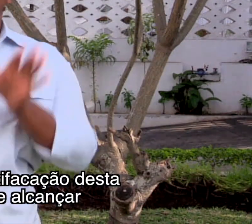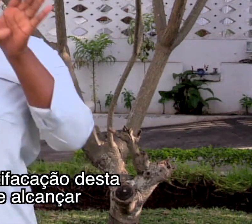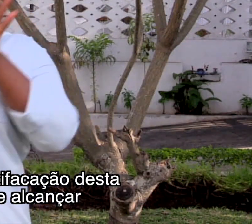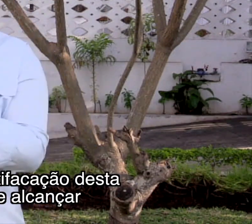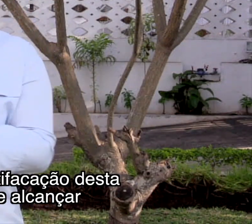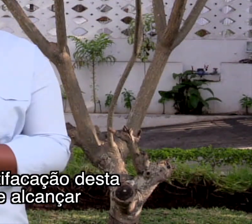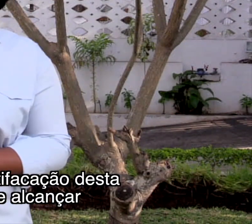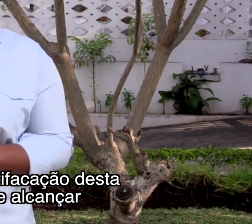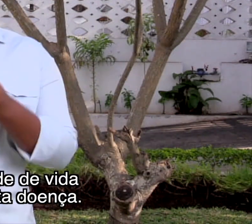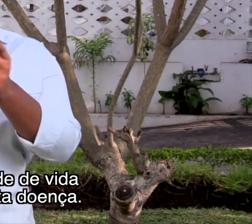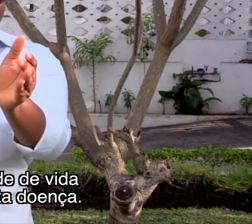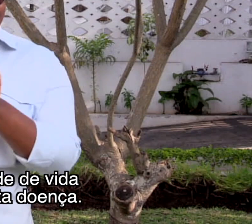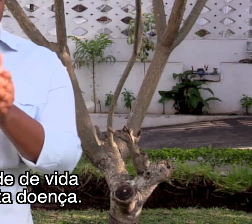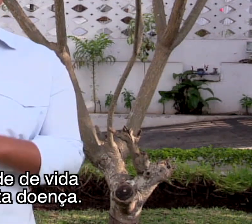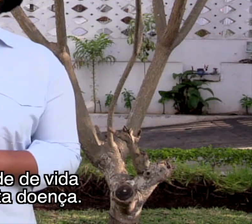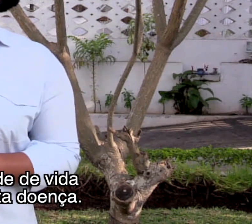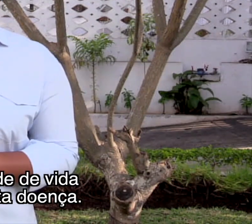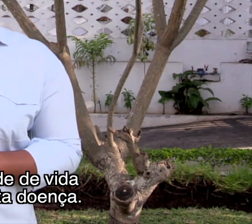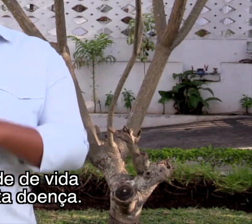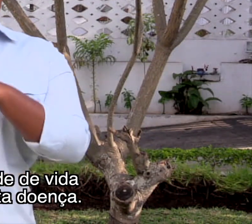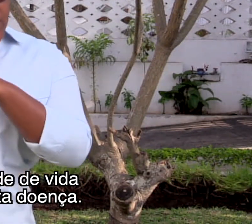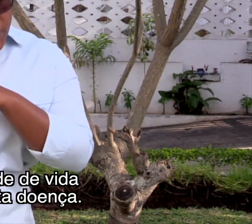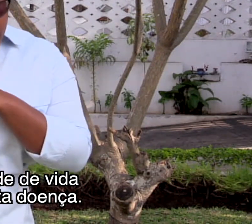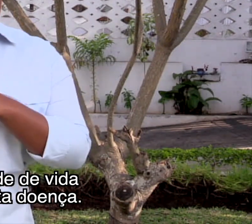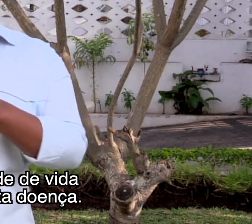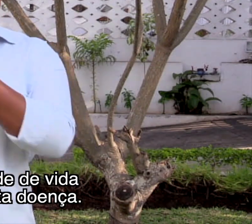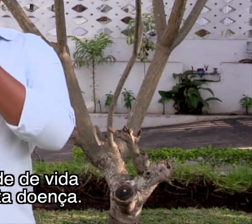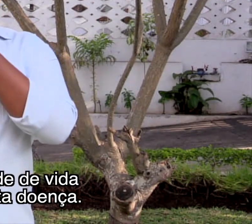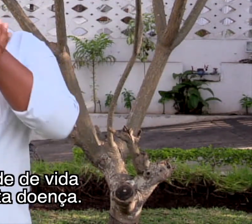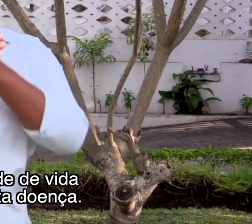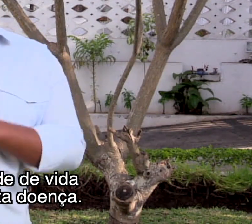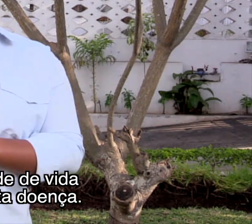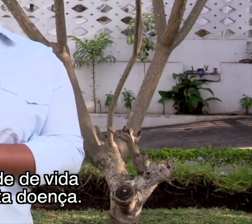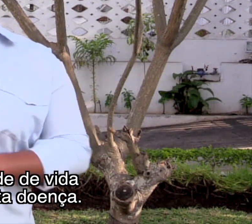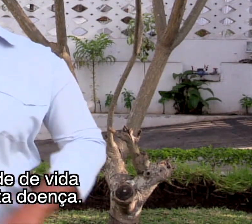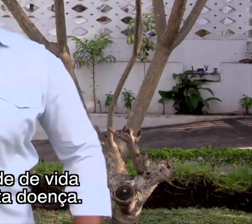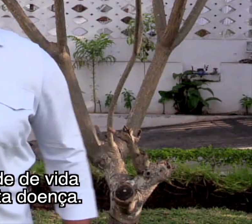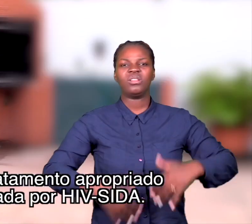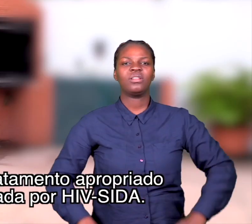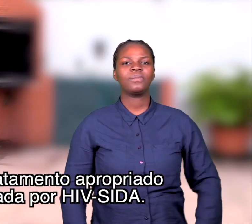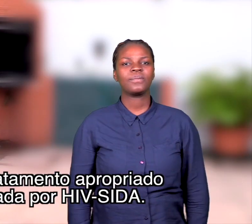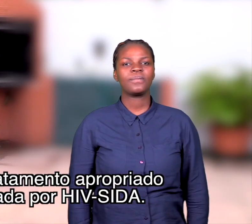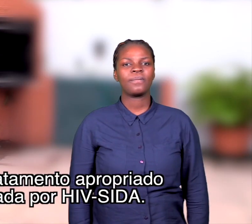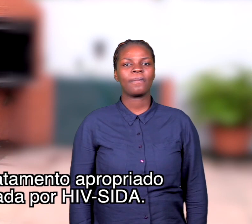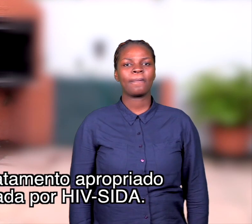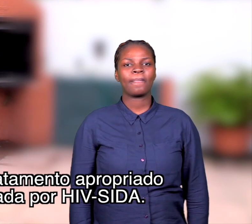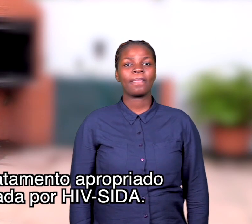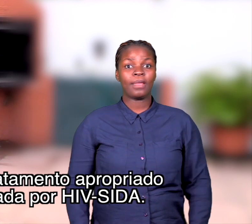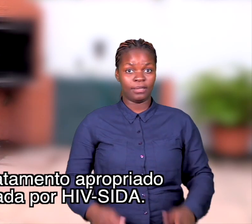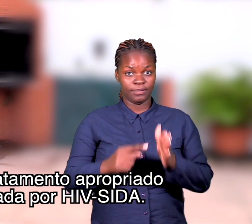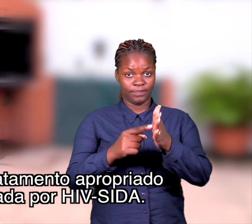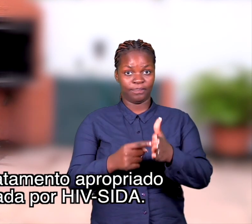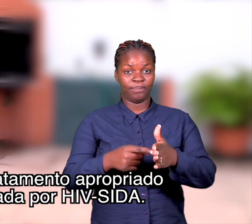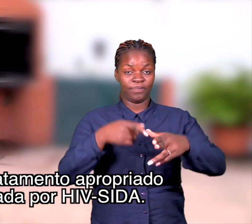desmistificação desta doença a fim de alcançar uma maior qualidade de vida dos portadores desta doença. Que para